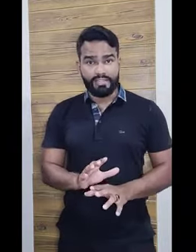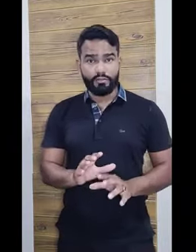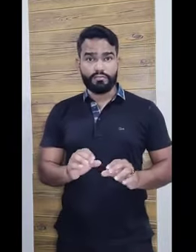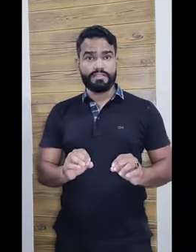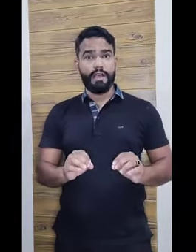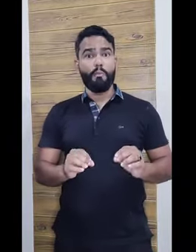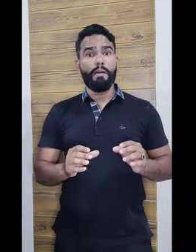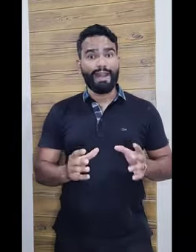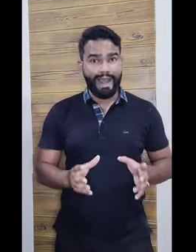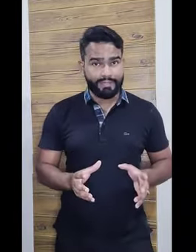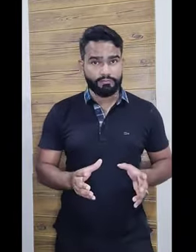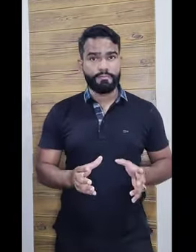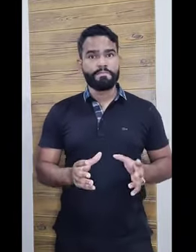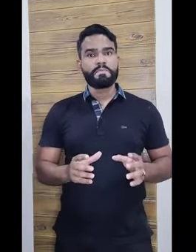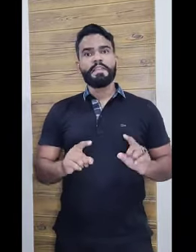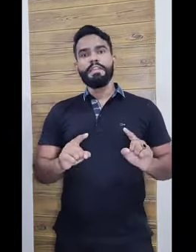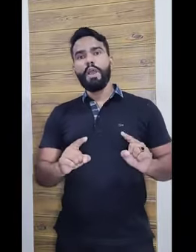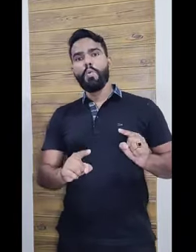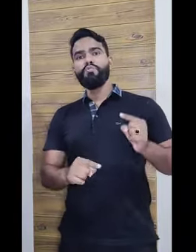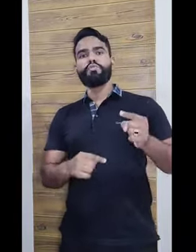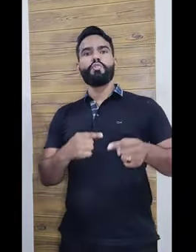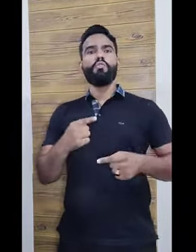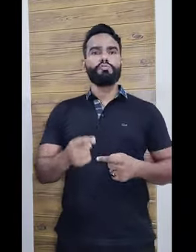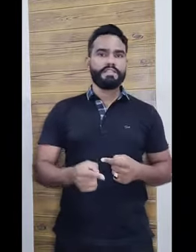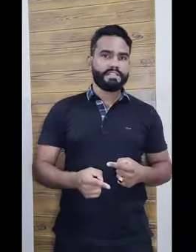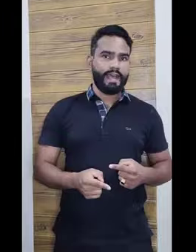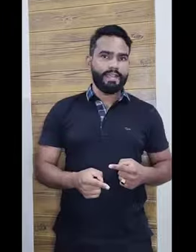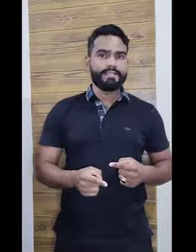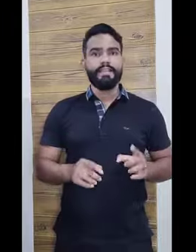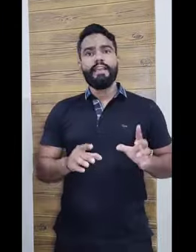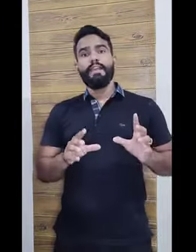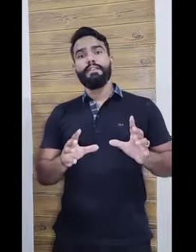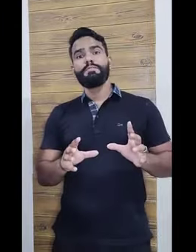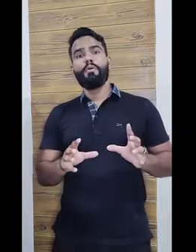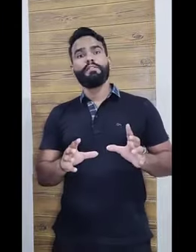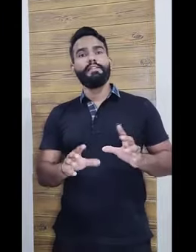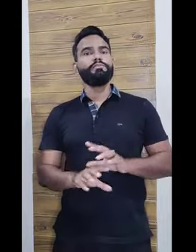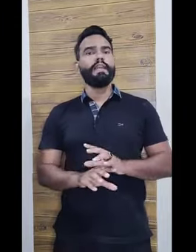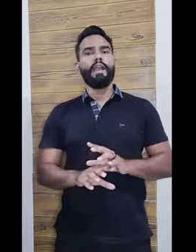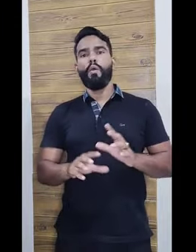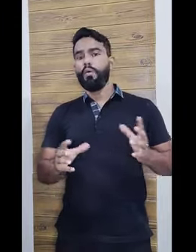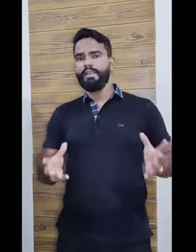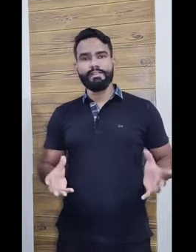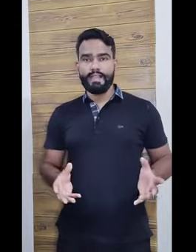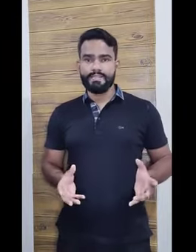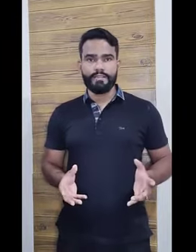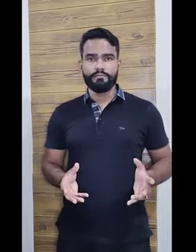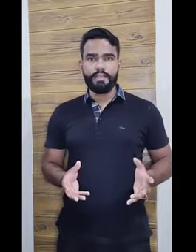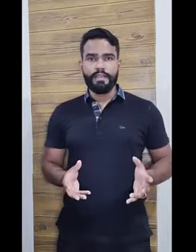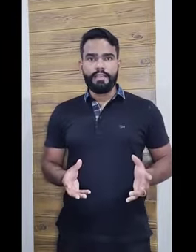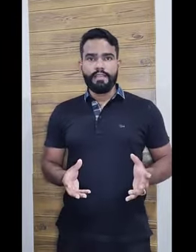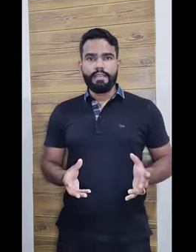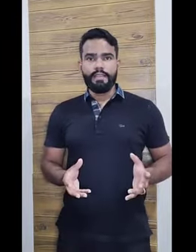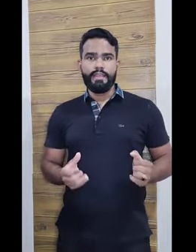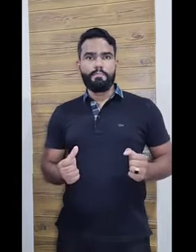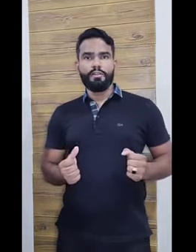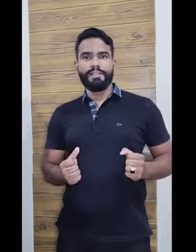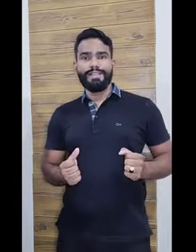estático, um sinal parado. E alguns outros sinais, eles podem não ter orientação. Ele pode